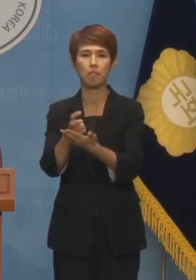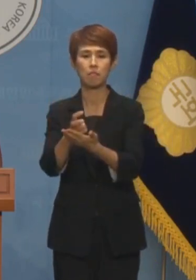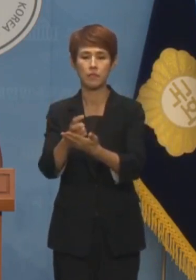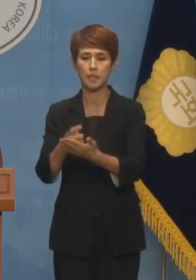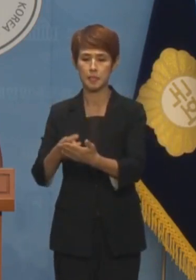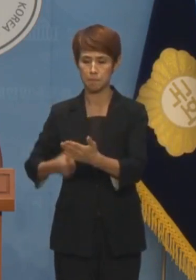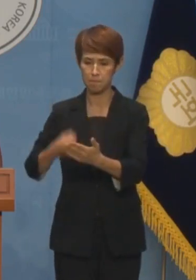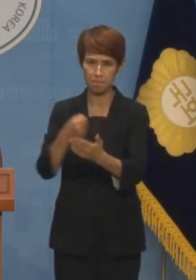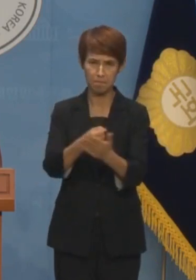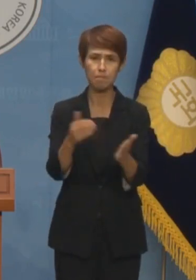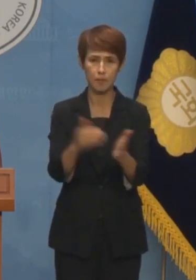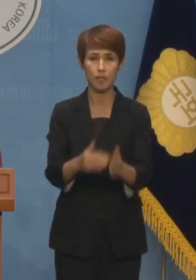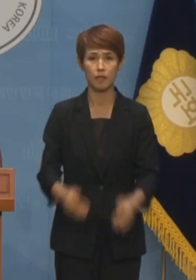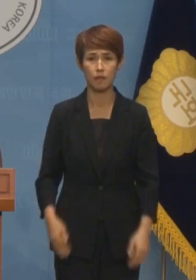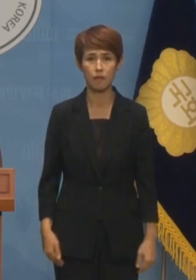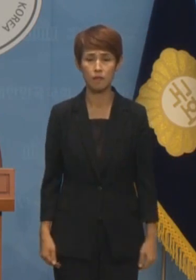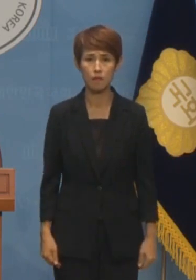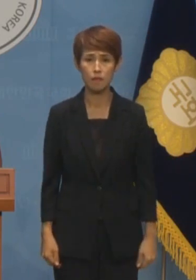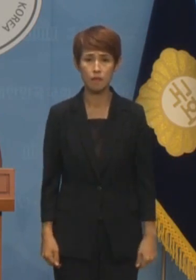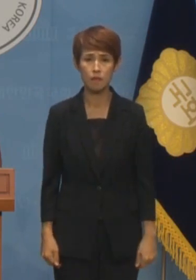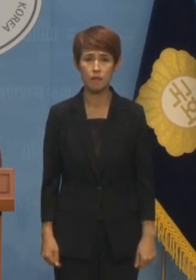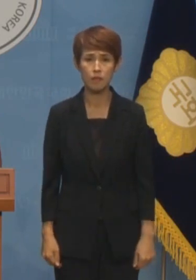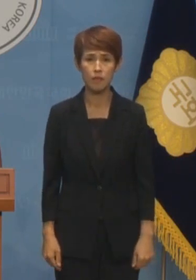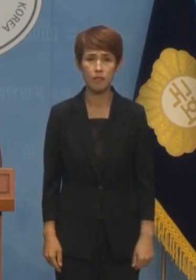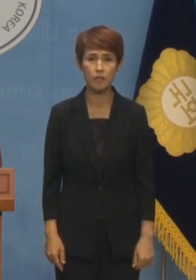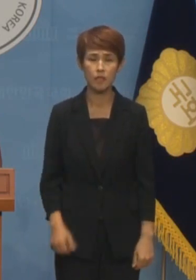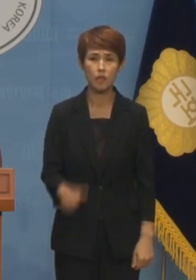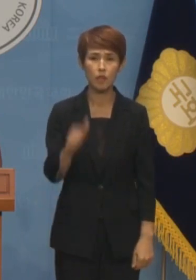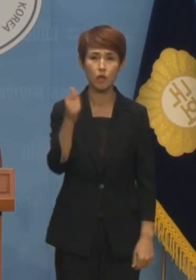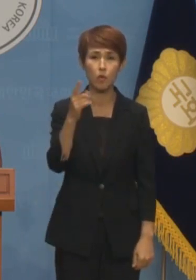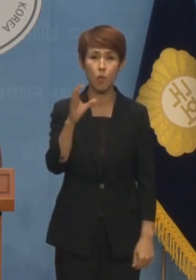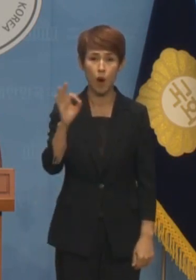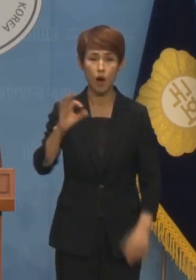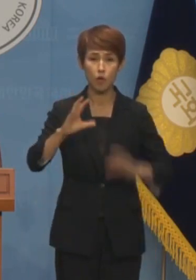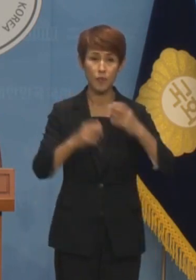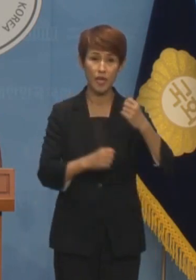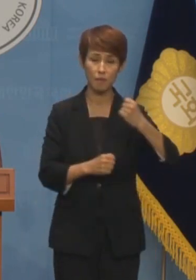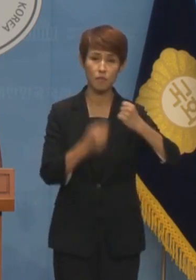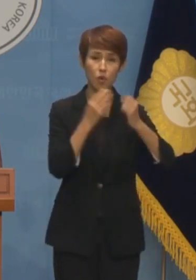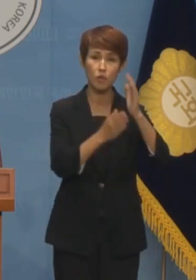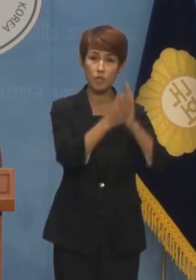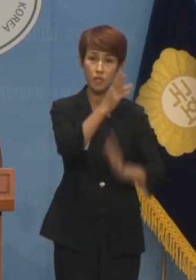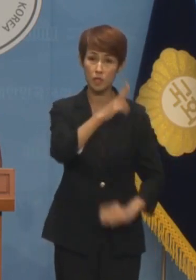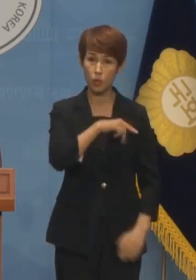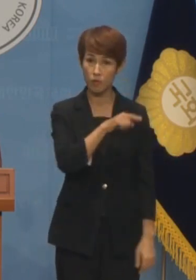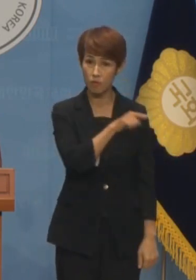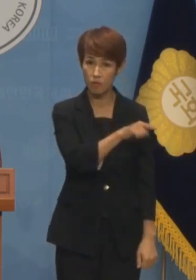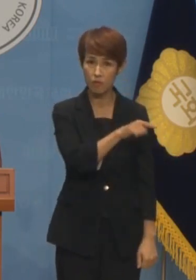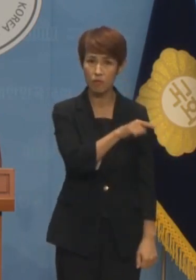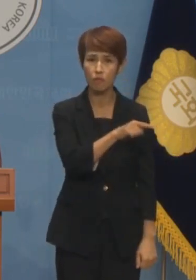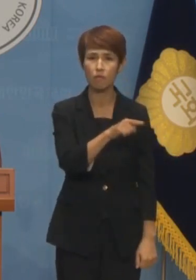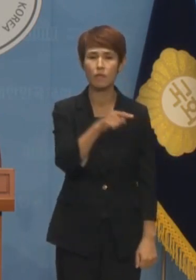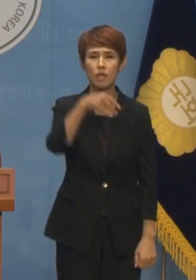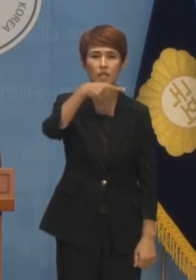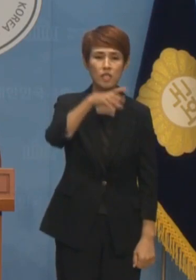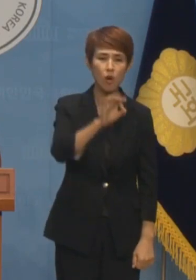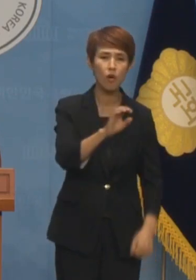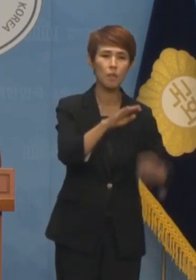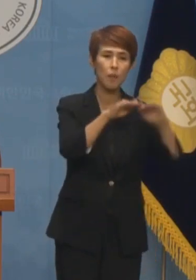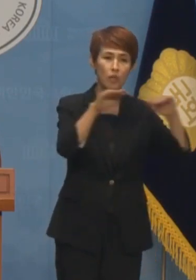의결했습니다. 이 조례들을 발의한 황유정 국민의힘 서울시의원은 성평등이라는